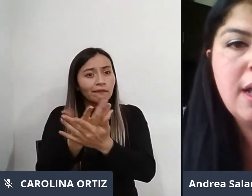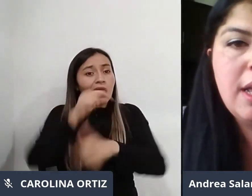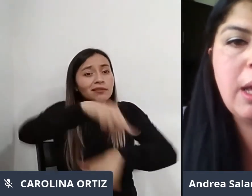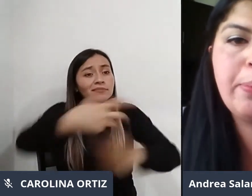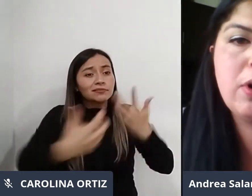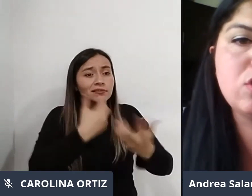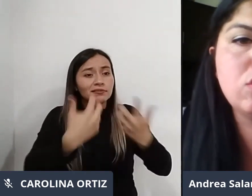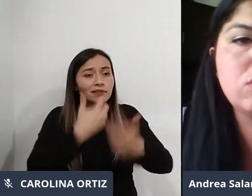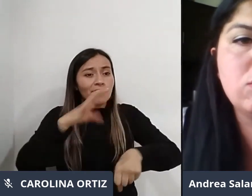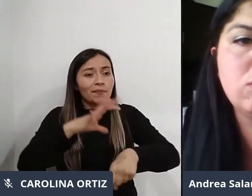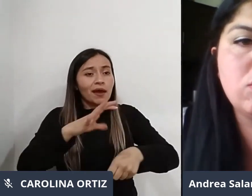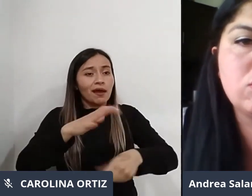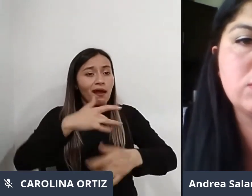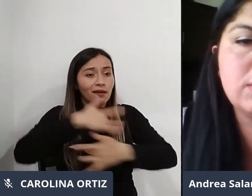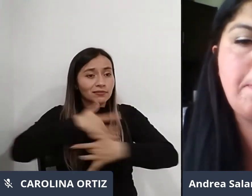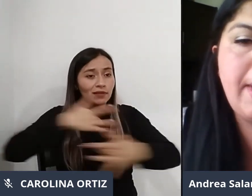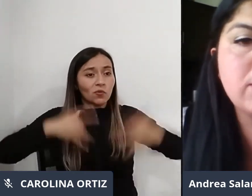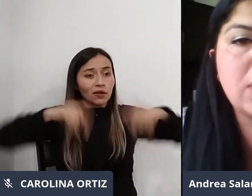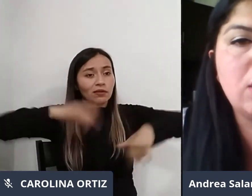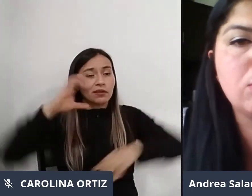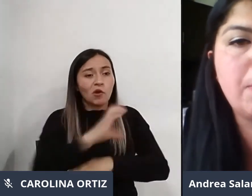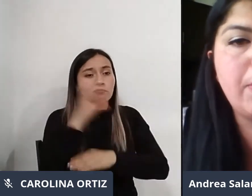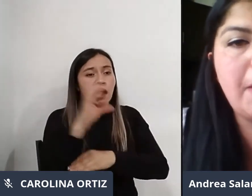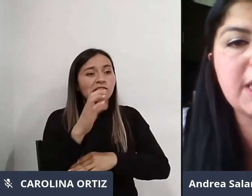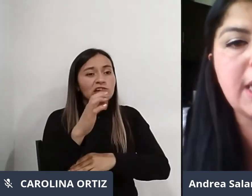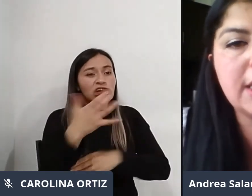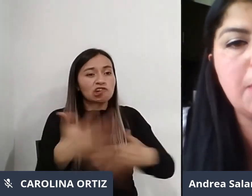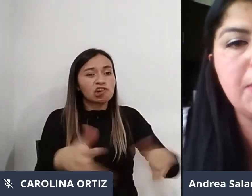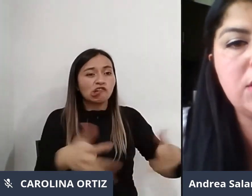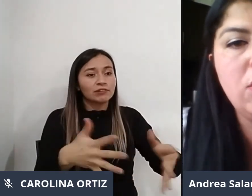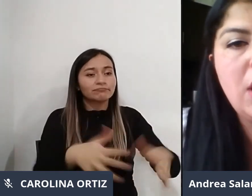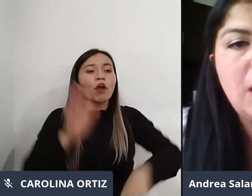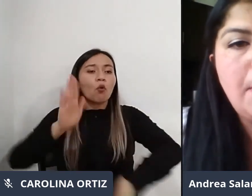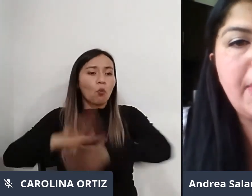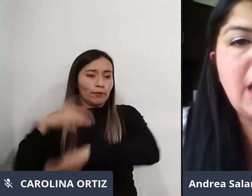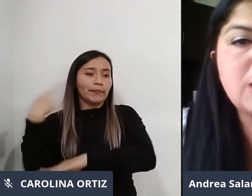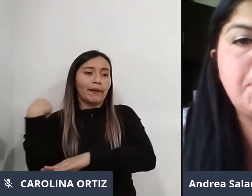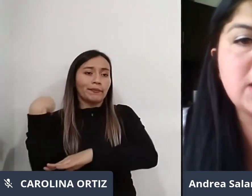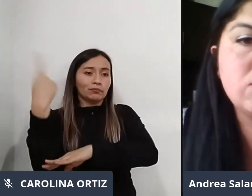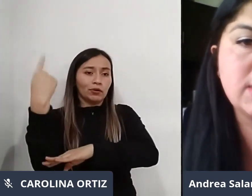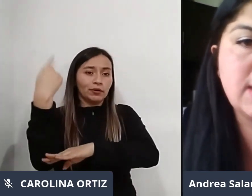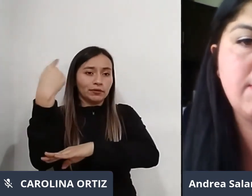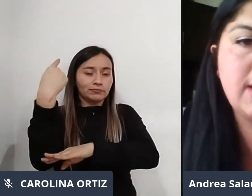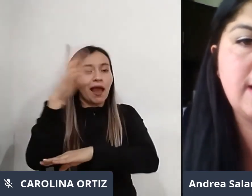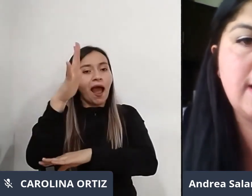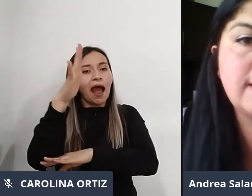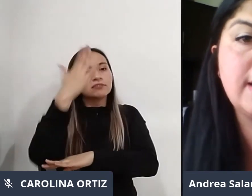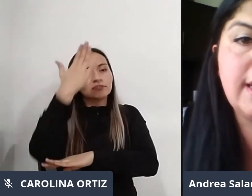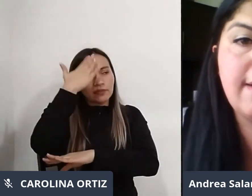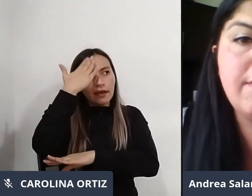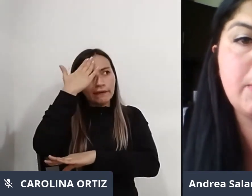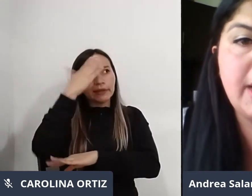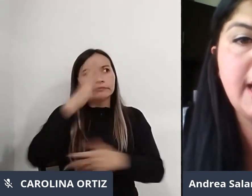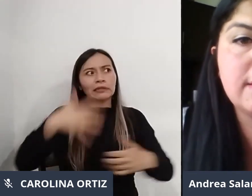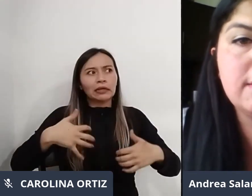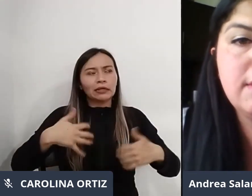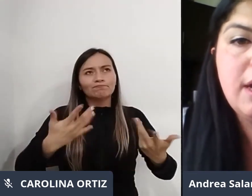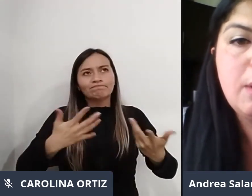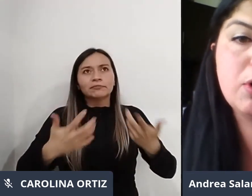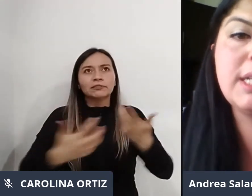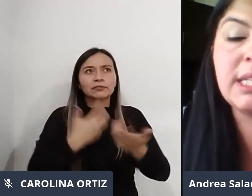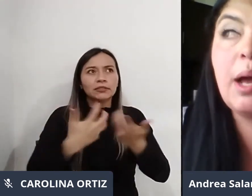condiciones y que por eso nosotros sepamos que no se puede prestar el servicio para las personas que van a adquirir la